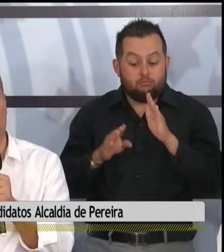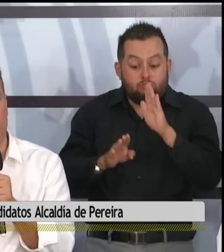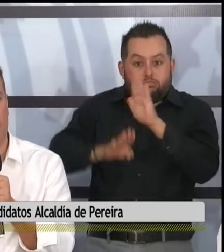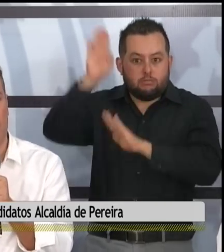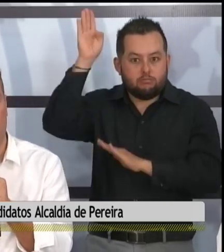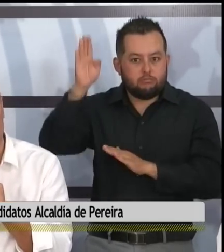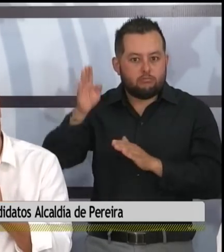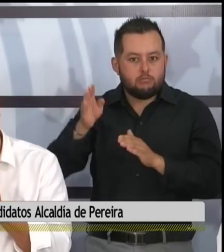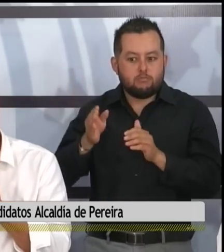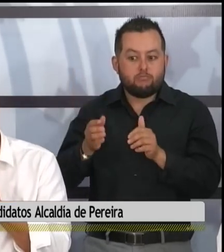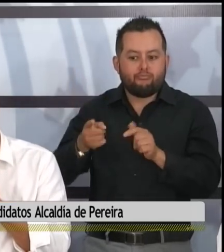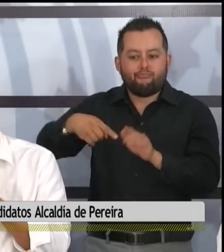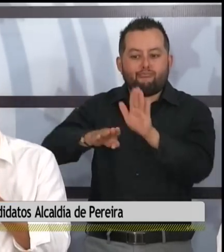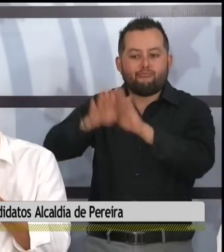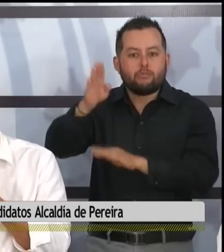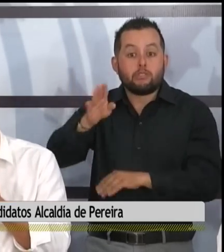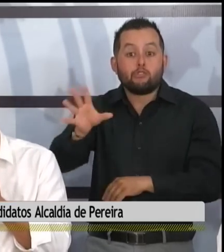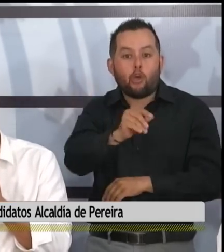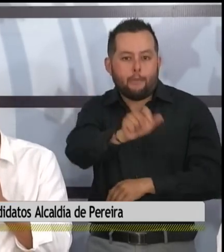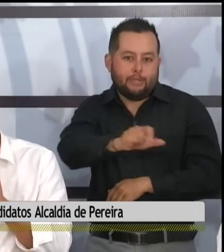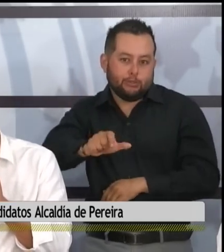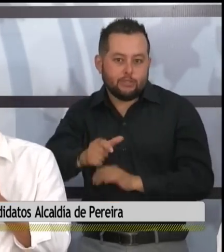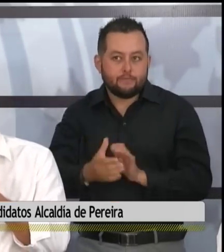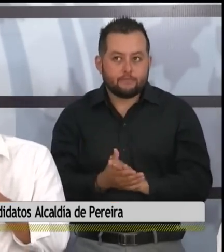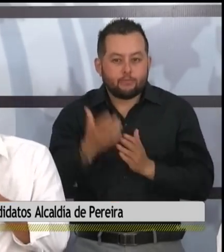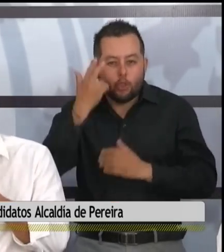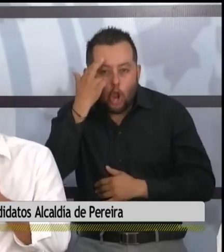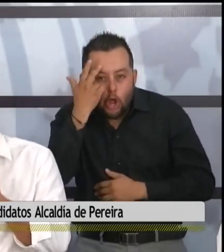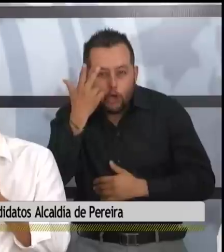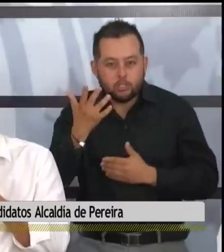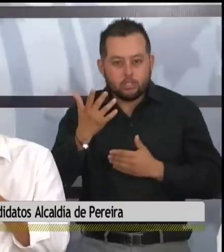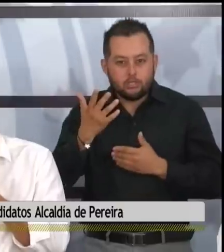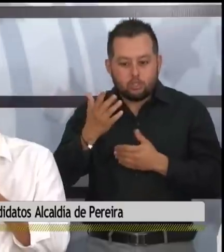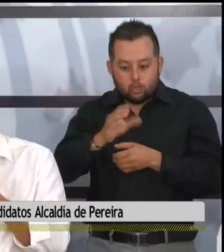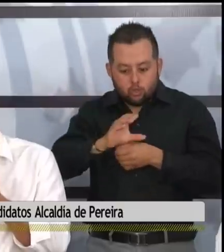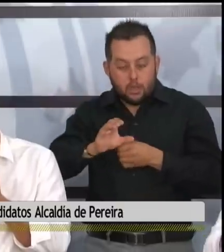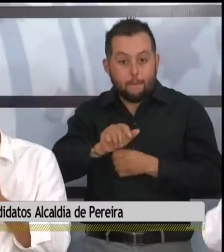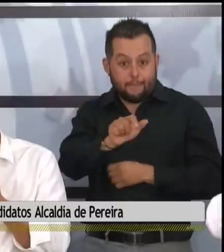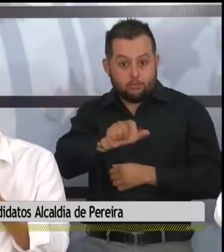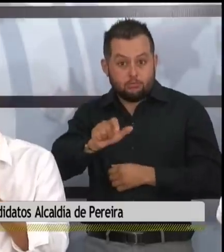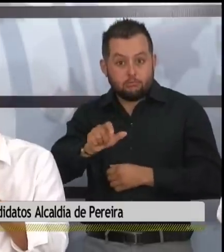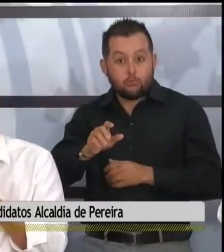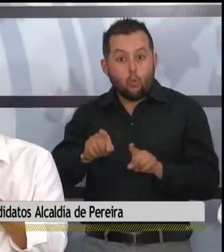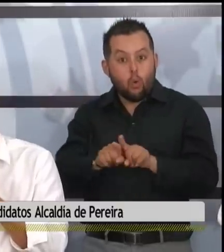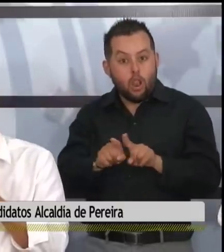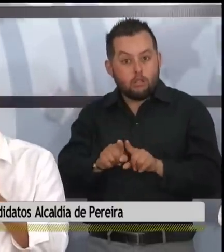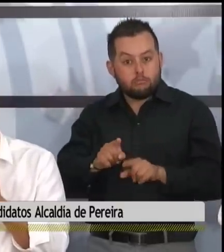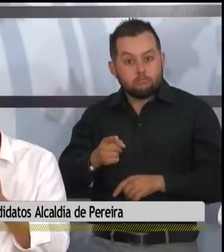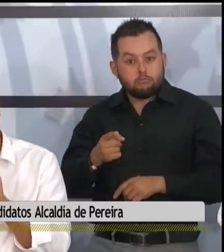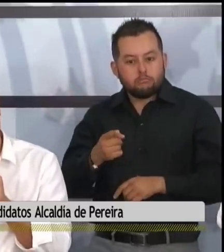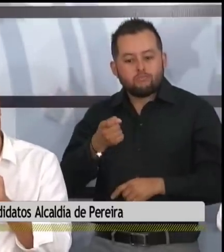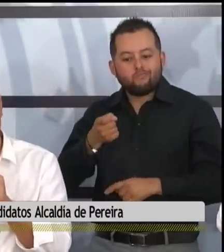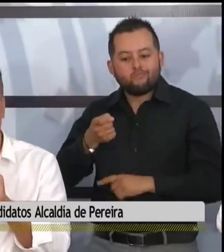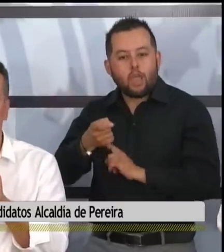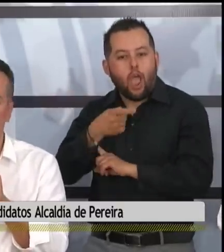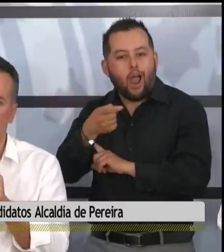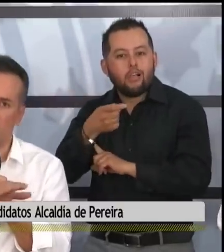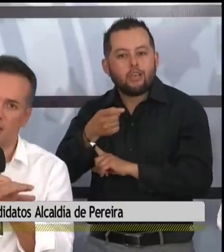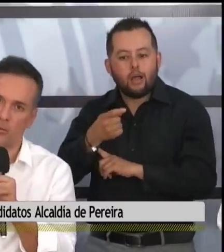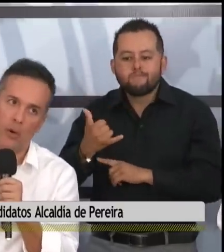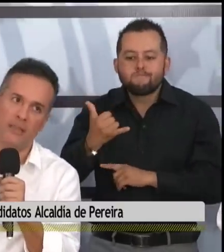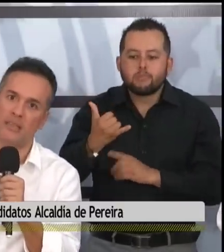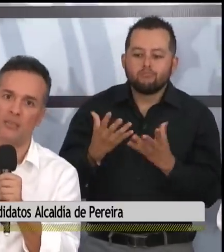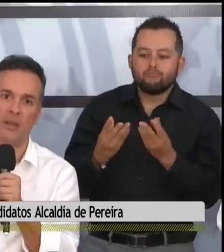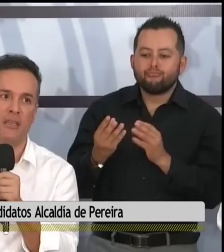bienestar absolutamente a todos. Por supuesto que una ciudad donde todas las familias tengan garantizadas sus condiciones de existencia, las necesidades